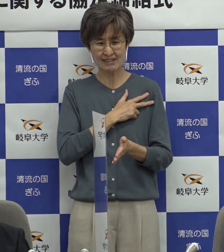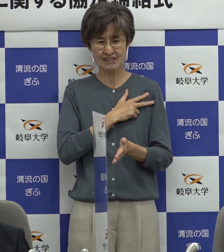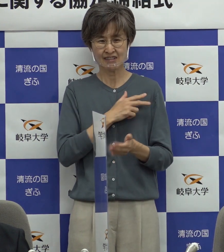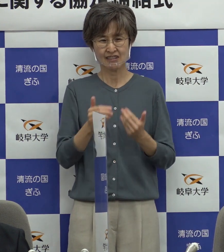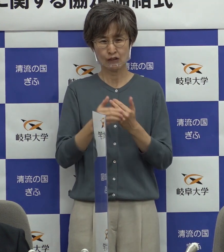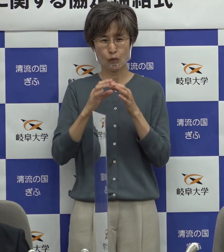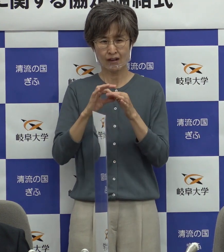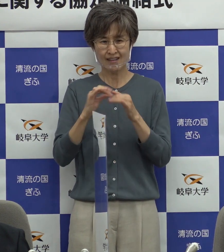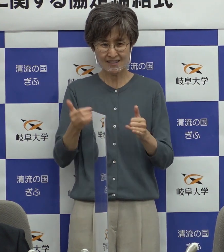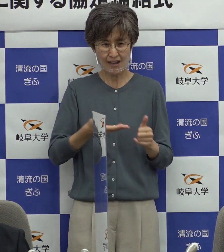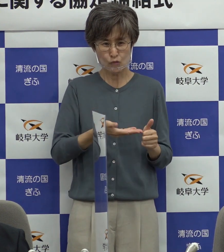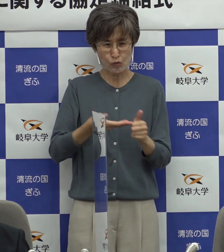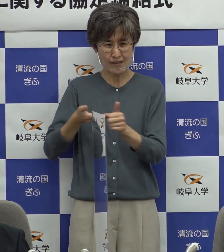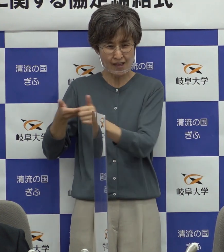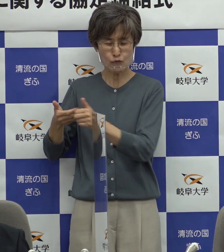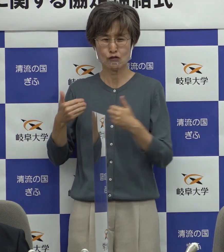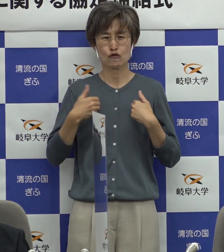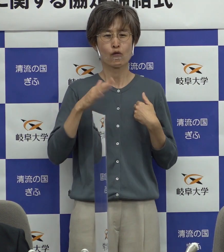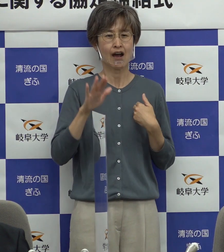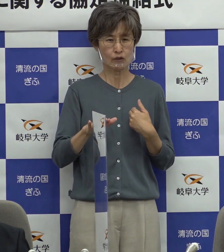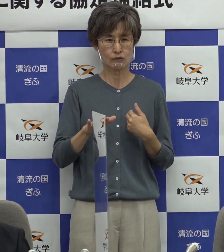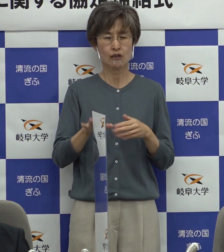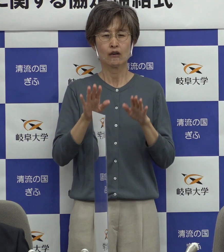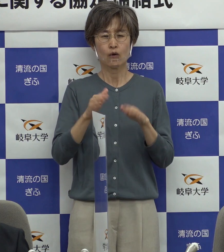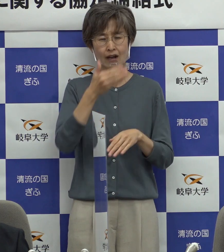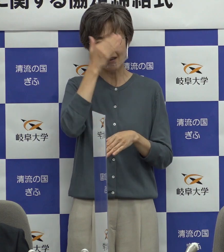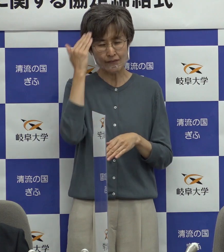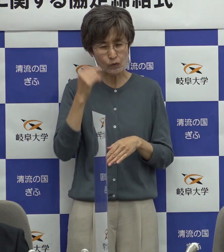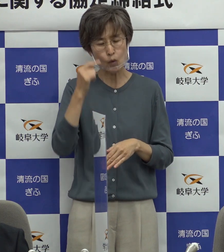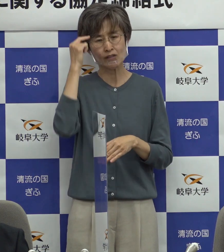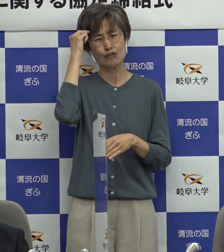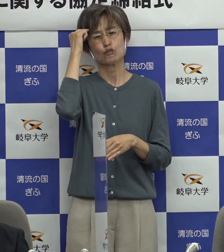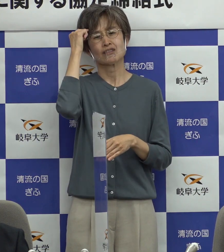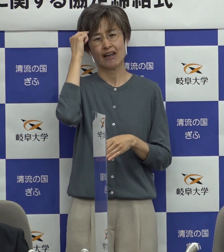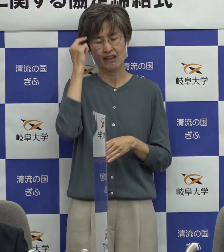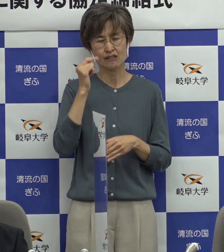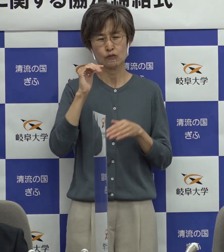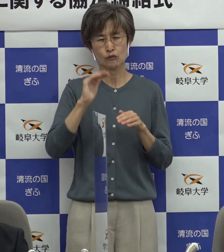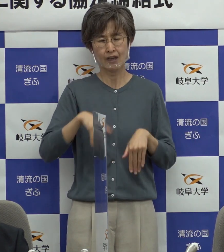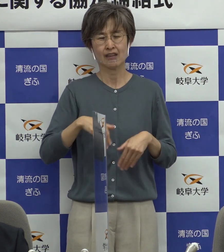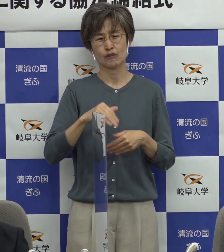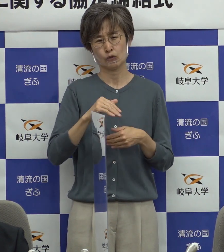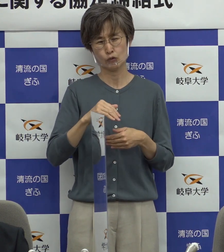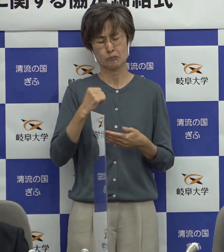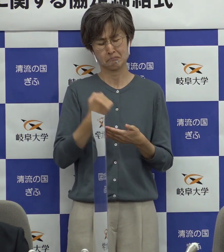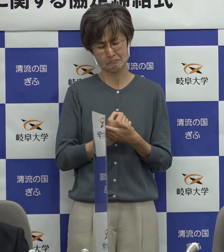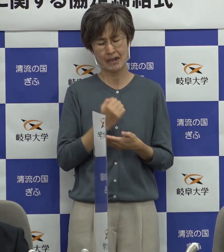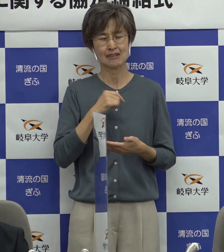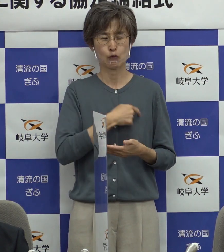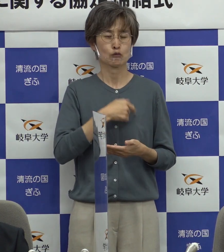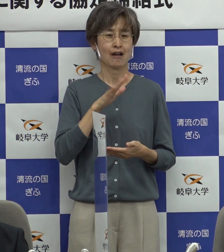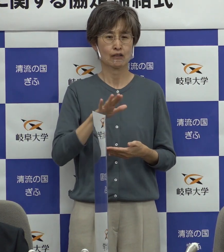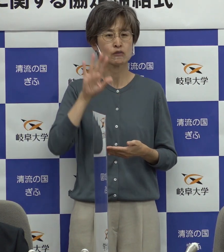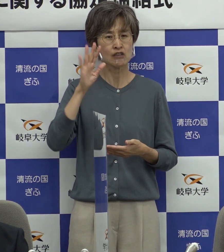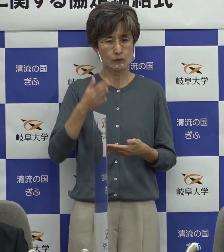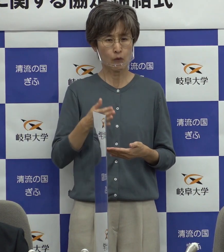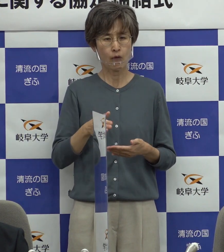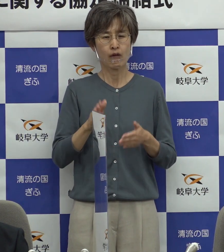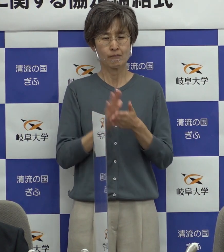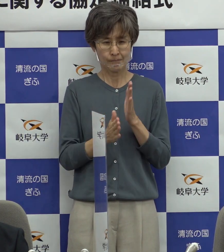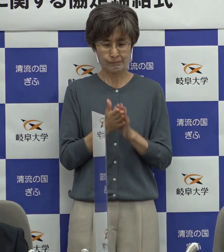。今回やっと気づかされたという点がちょっとじくじたる点もあるんですけれども、そこをこの感染症寄付講座によ